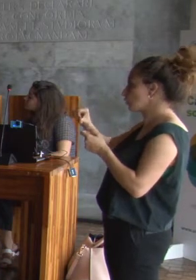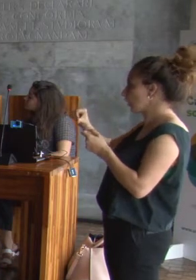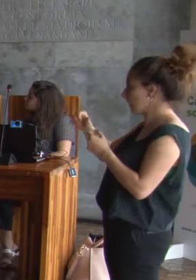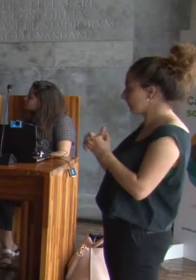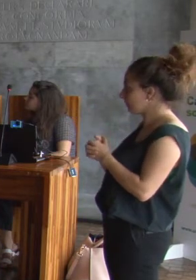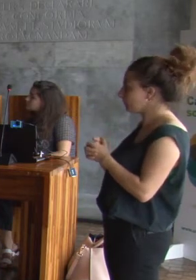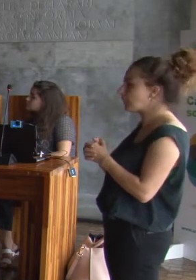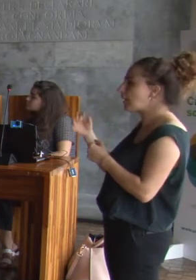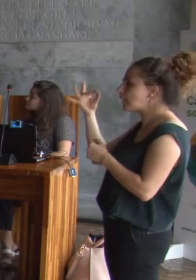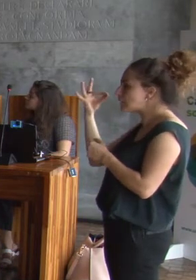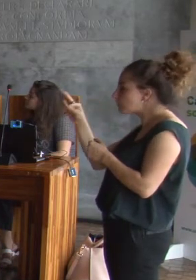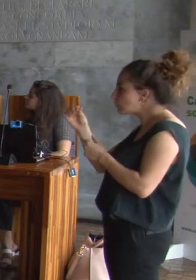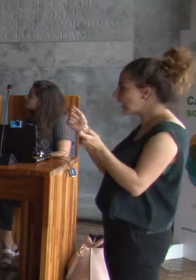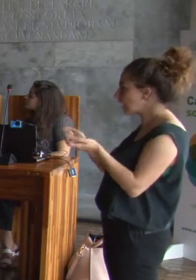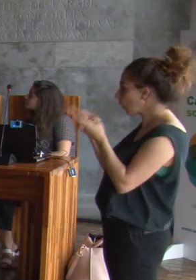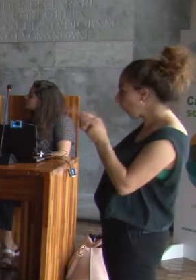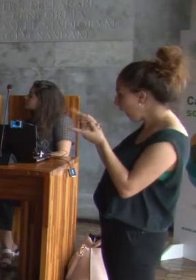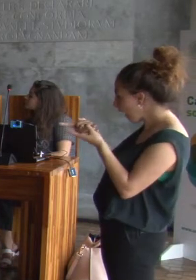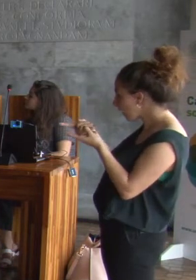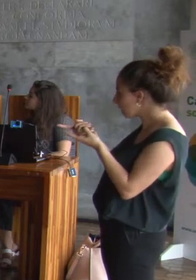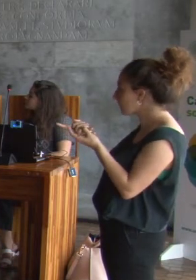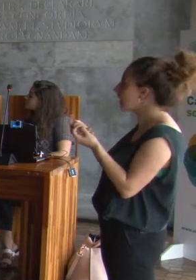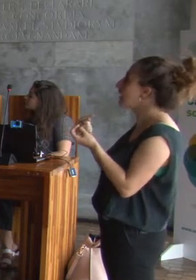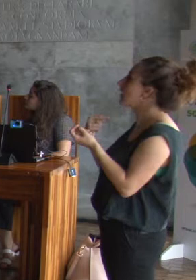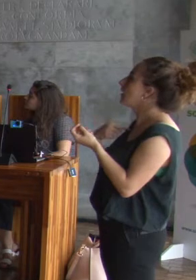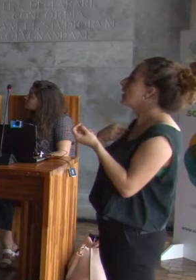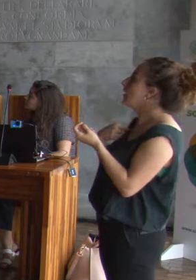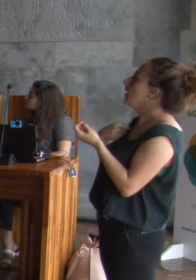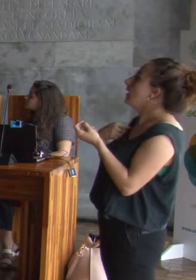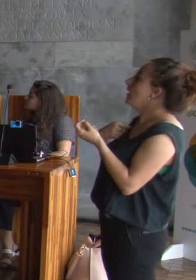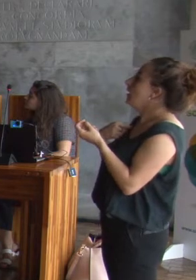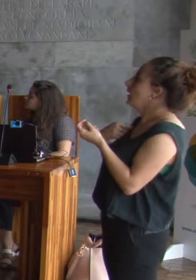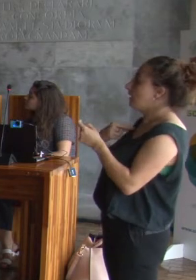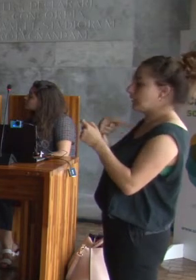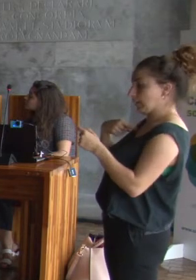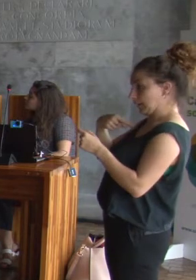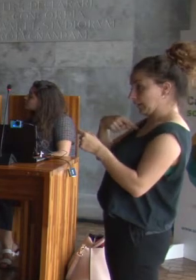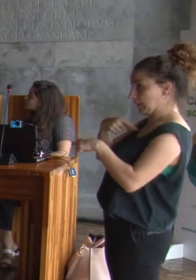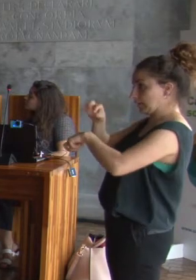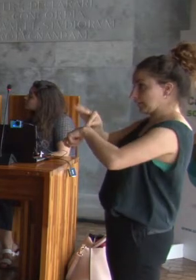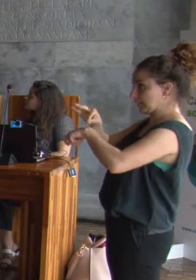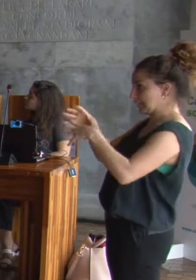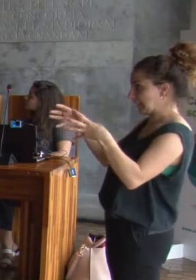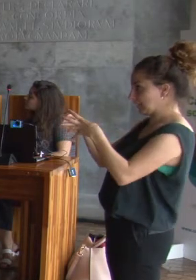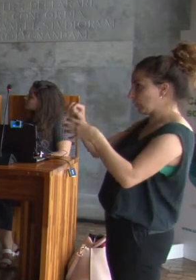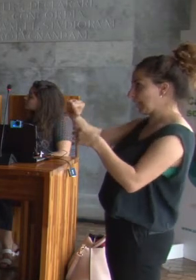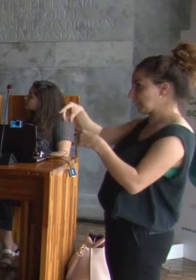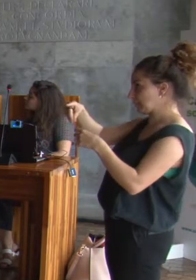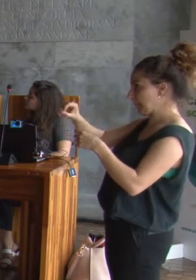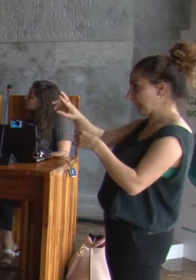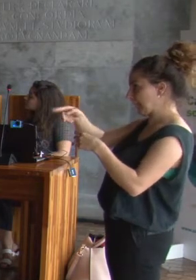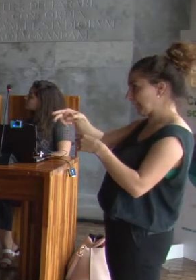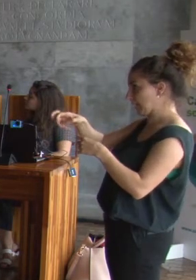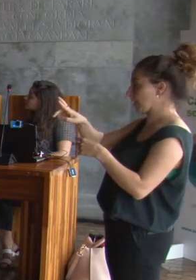c'è di speciale nel mio stage? Il fatto che io sono portatore della sindrome di Asperger, una